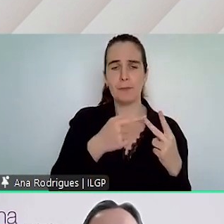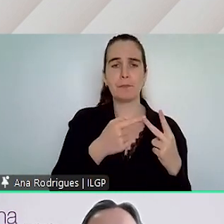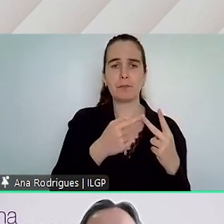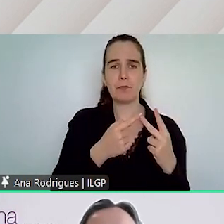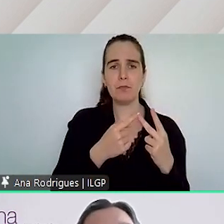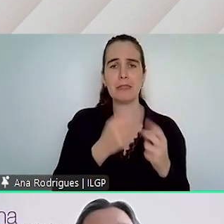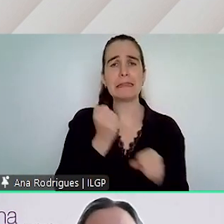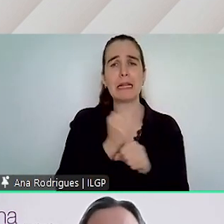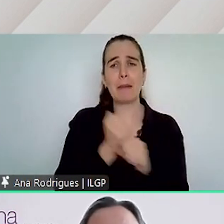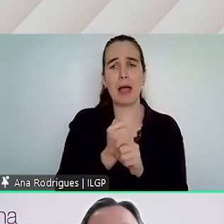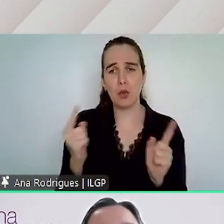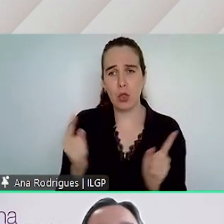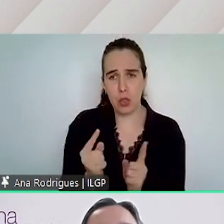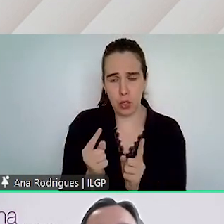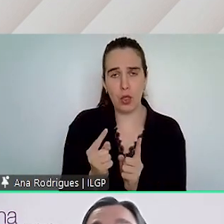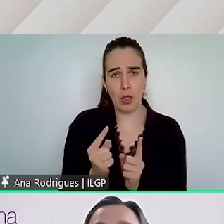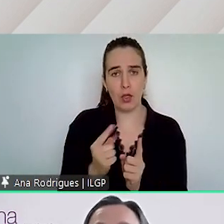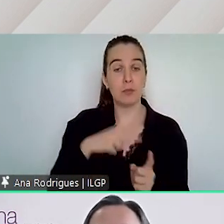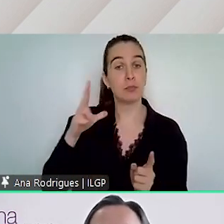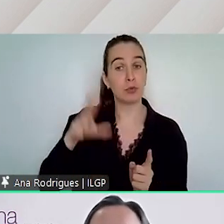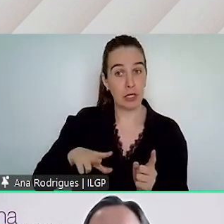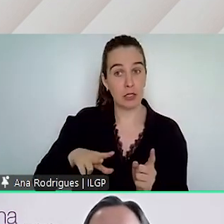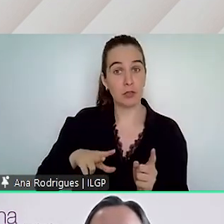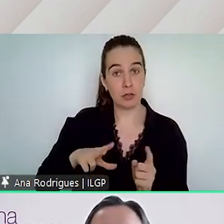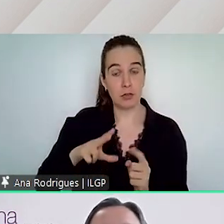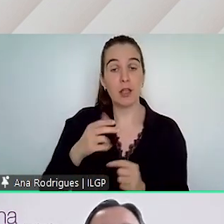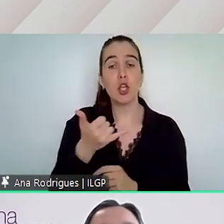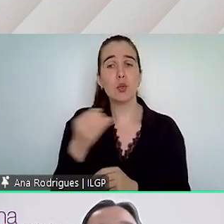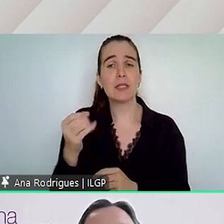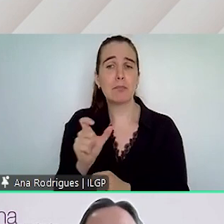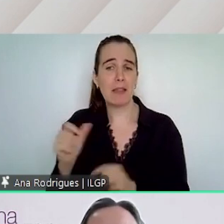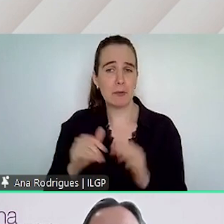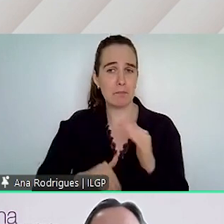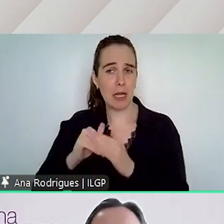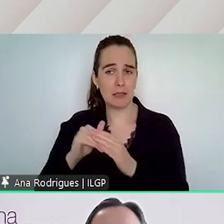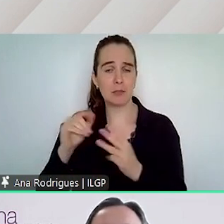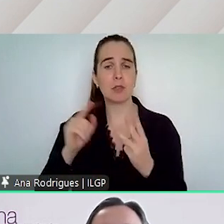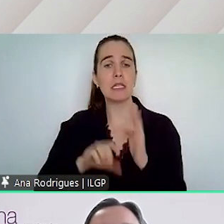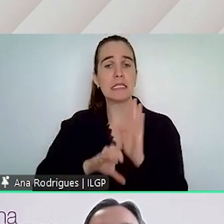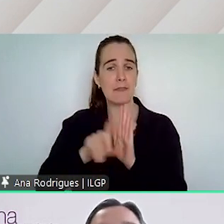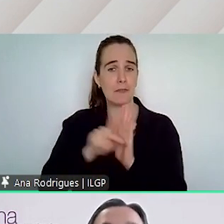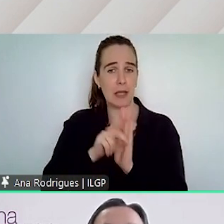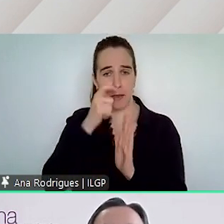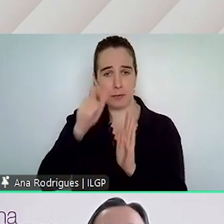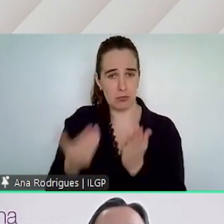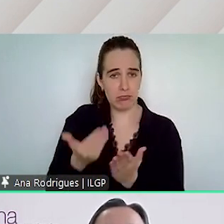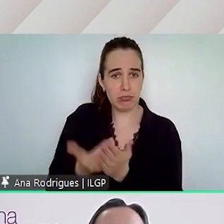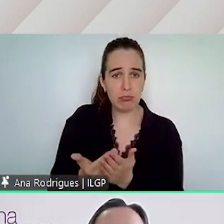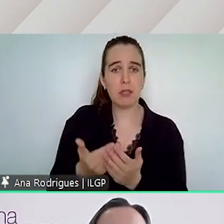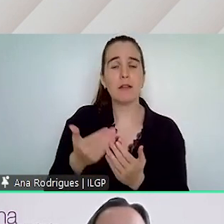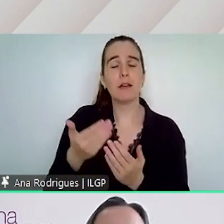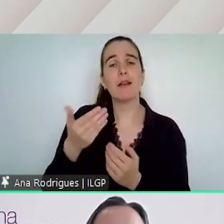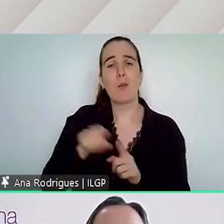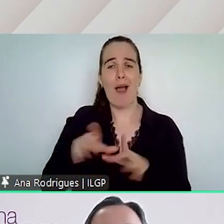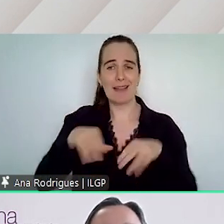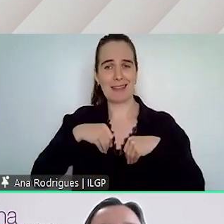do trabalho em português com um máximo de 200 palavras, o currículo do proponente, a declaração de aceitação